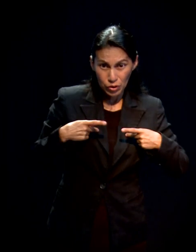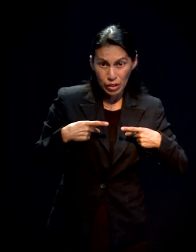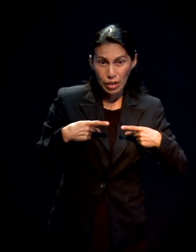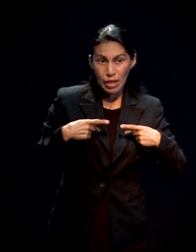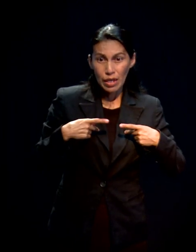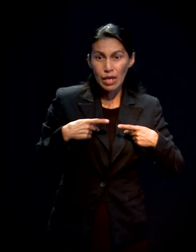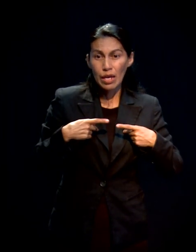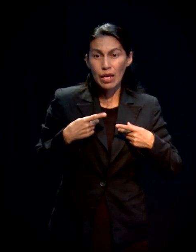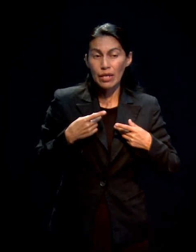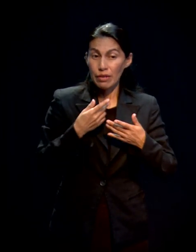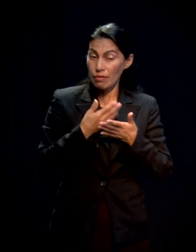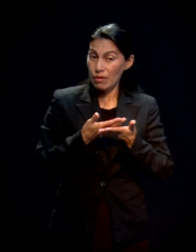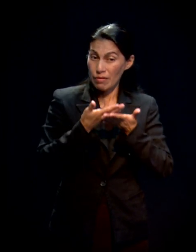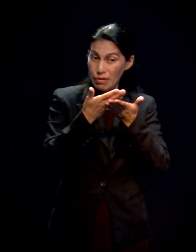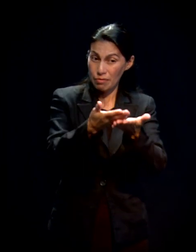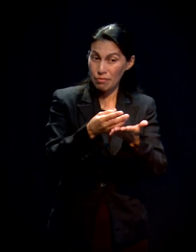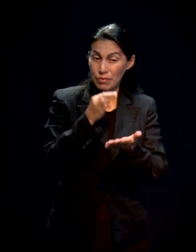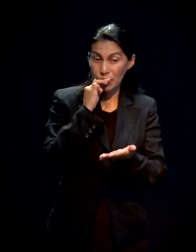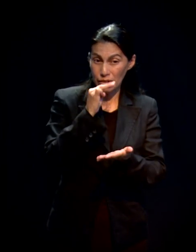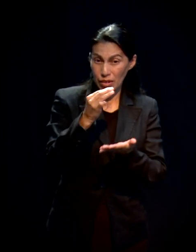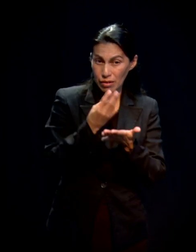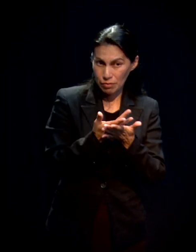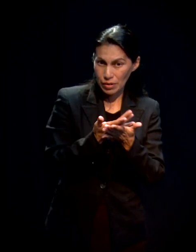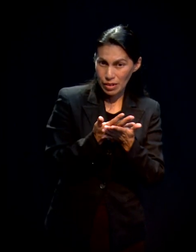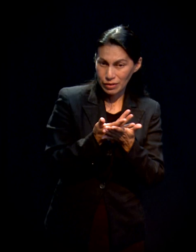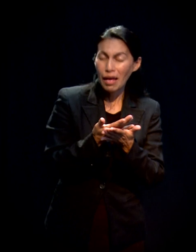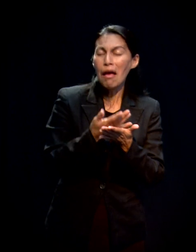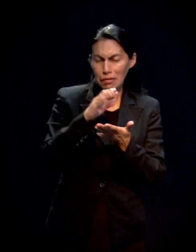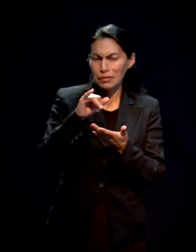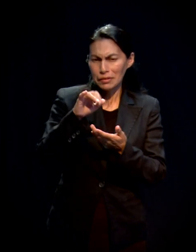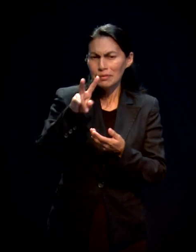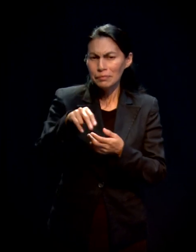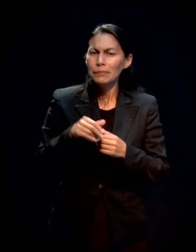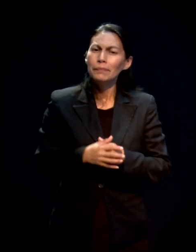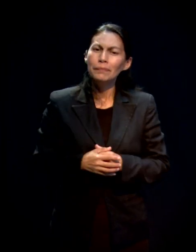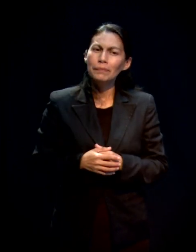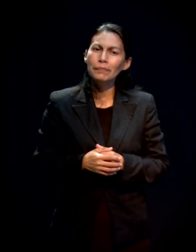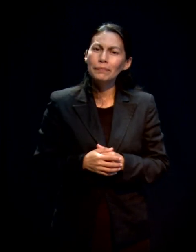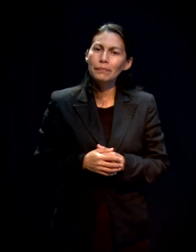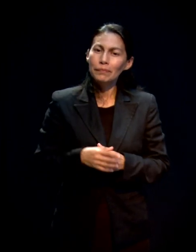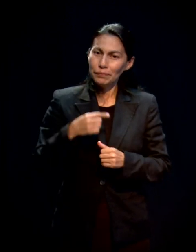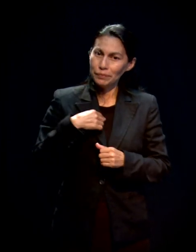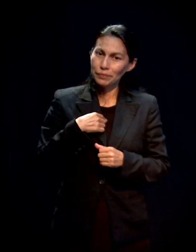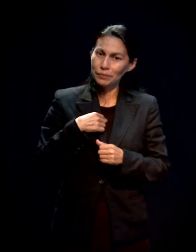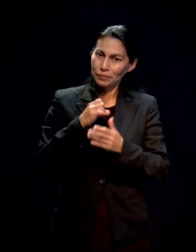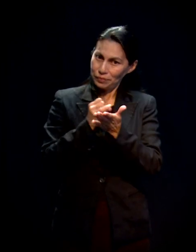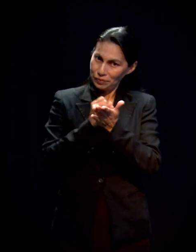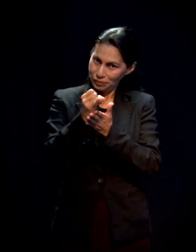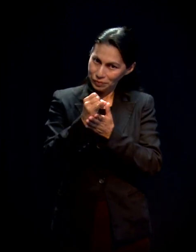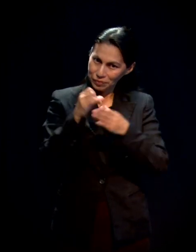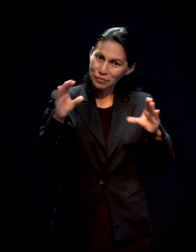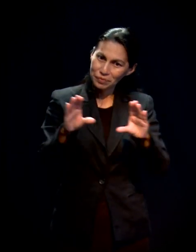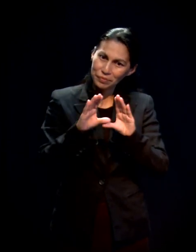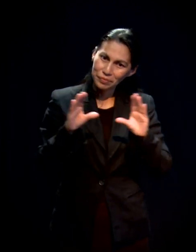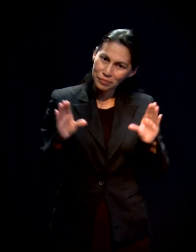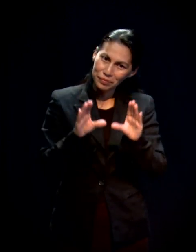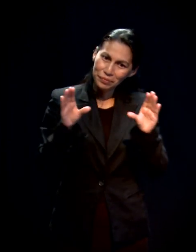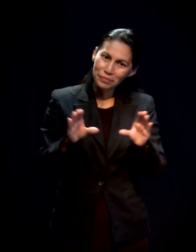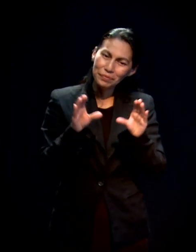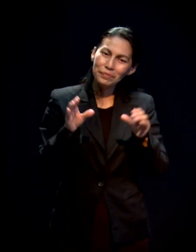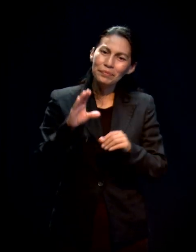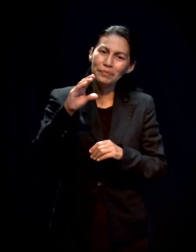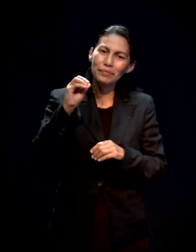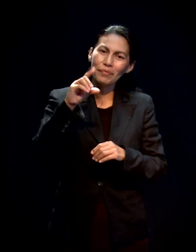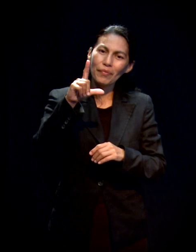con la linterna la lente el mensaje de esperanza así es entonces ese yo decidí entrar alcohol portaje